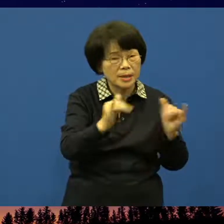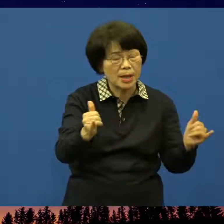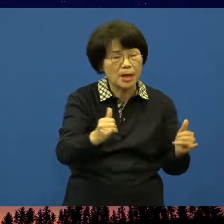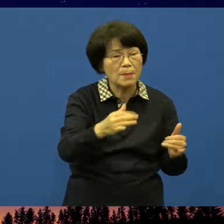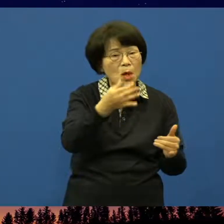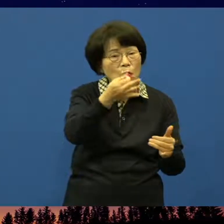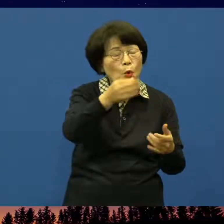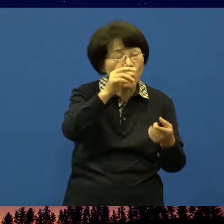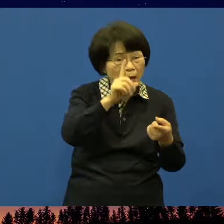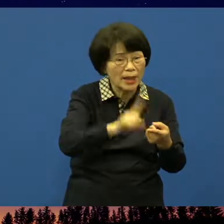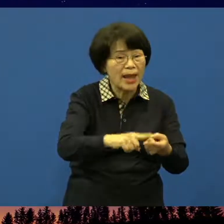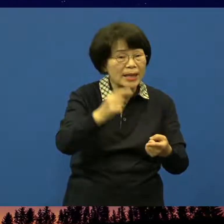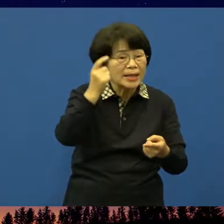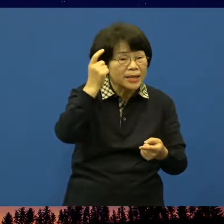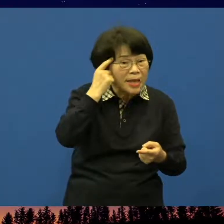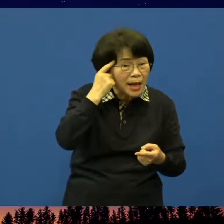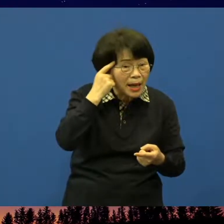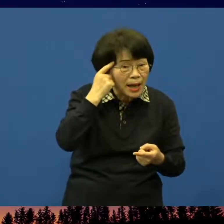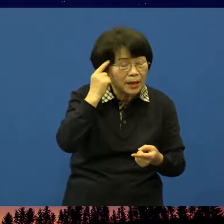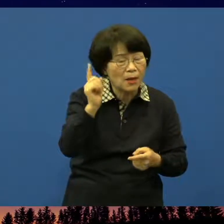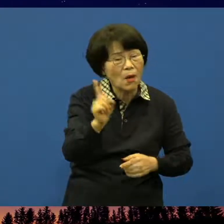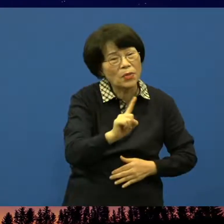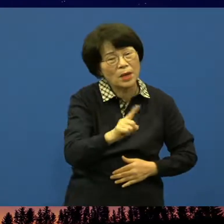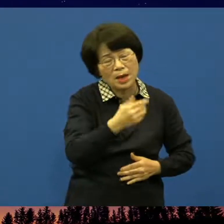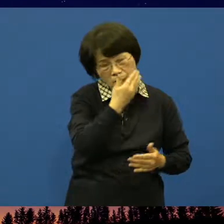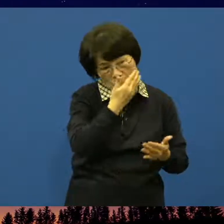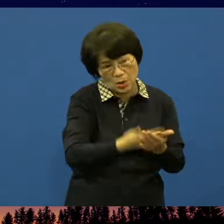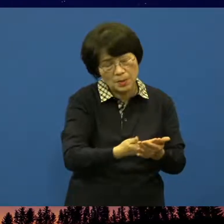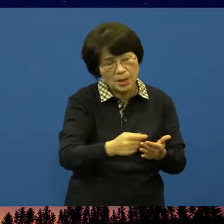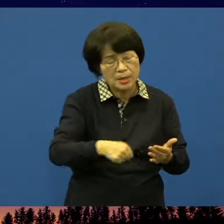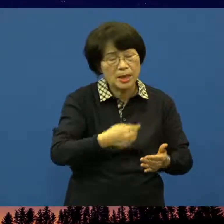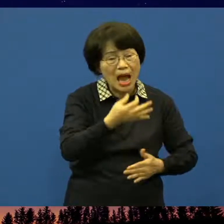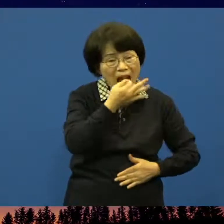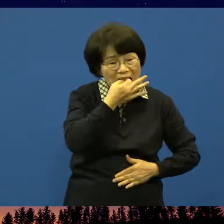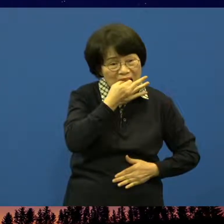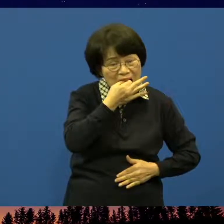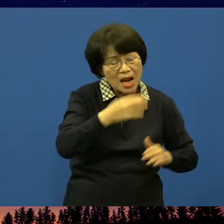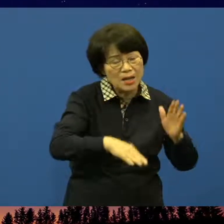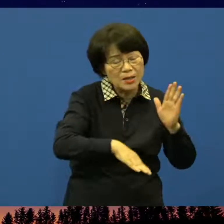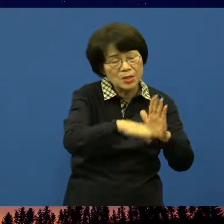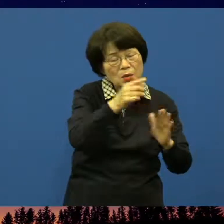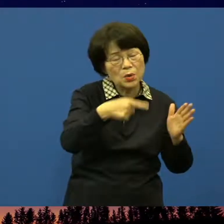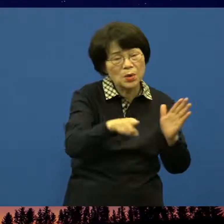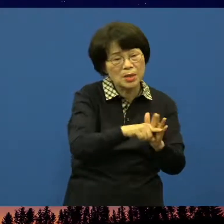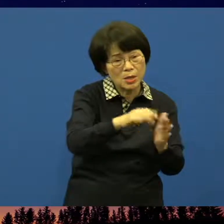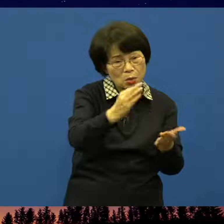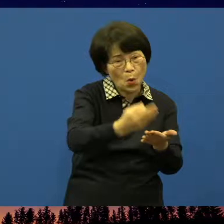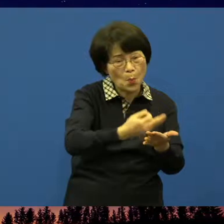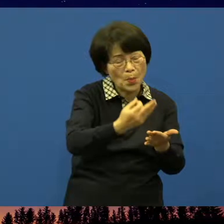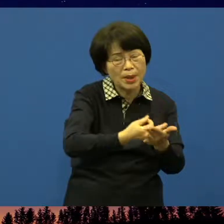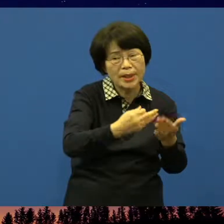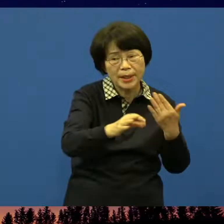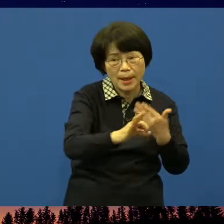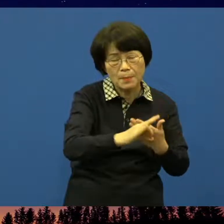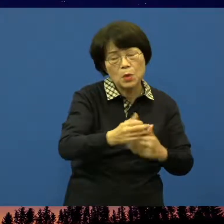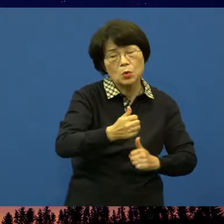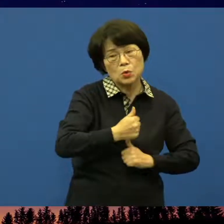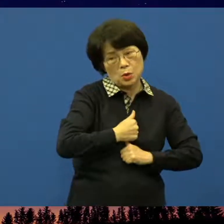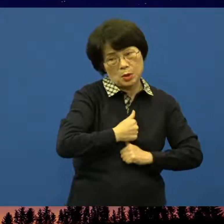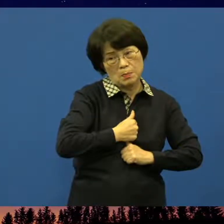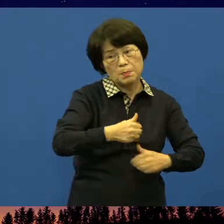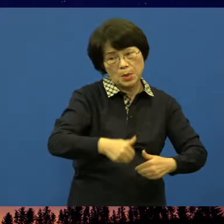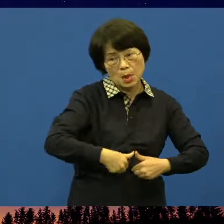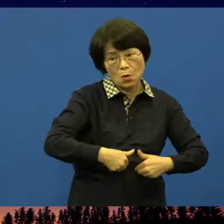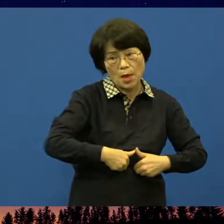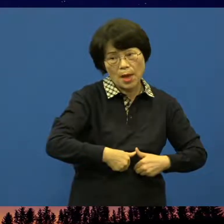대한 관점이 어떤 것이냐는 것이죠. 자신의 욕망을 채우기 위해서 그 돈을 본다면 그것은 경계해야 되죠. 그건 땅의